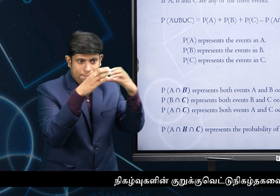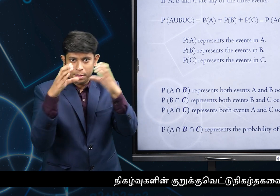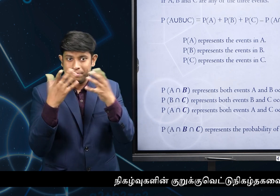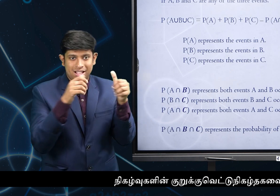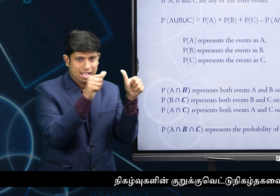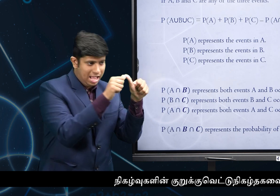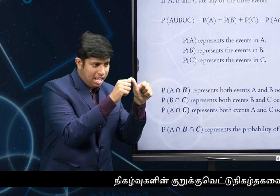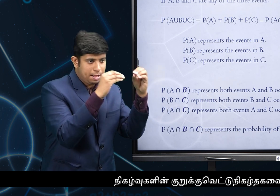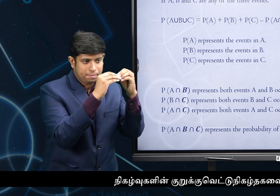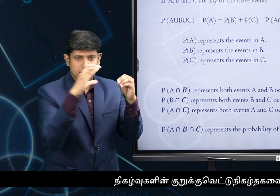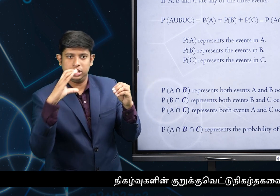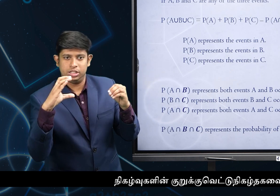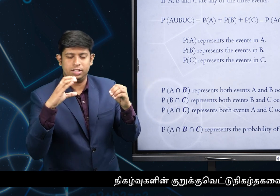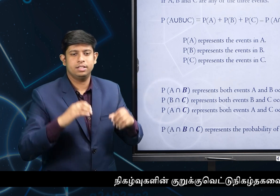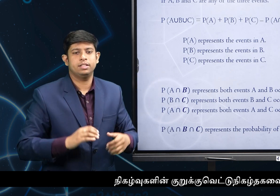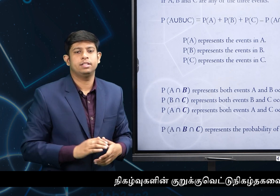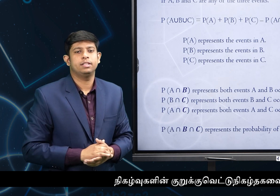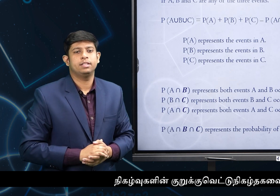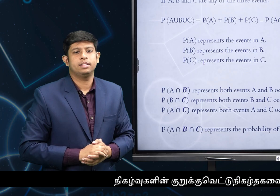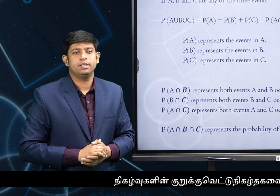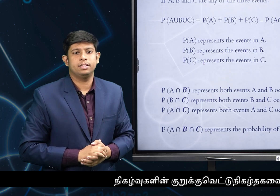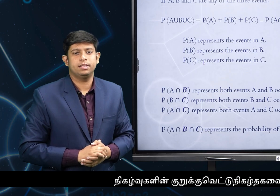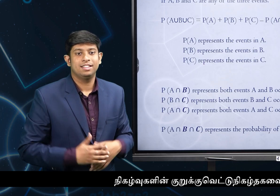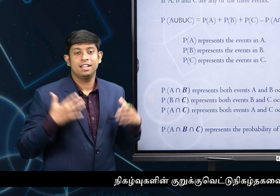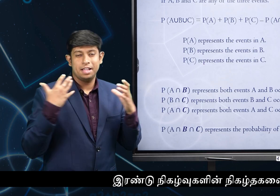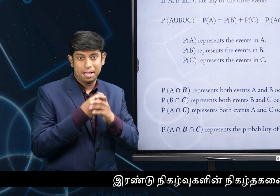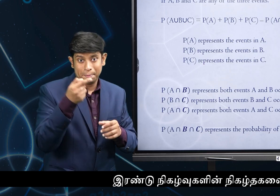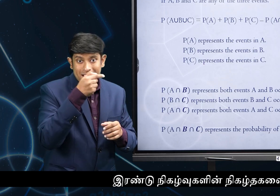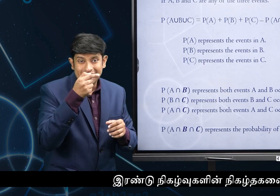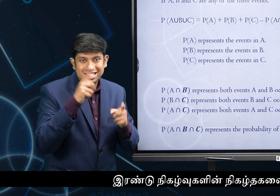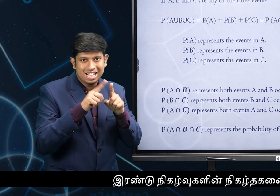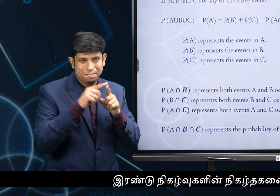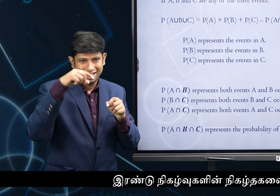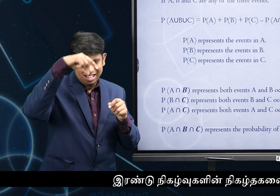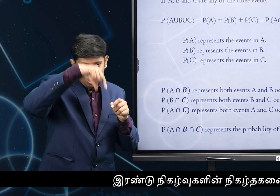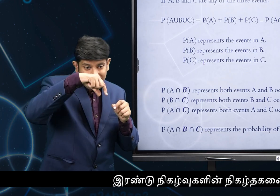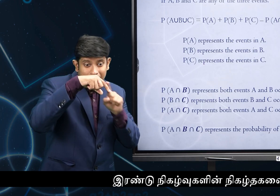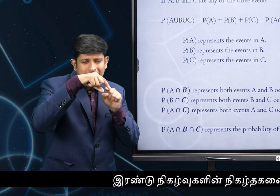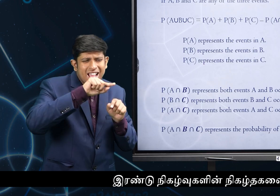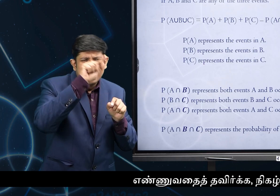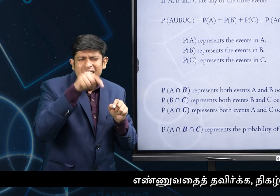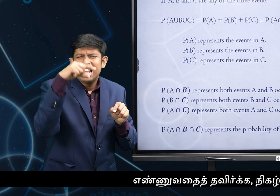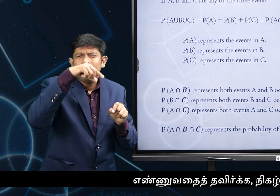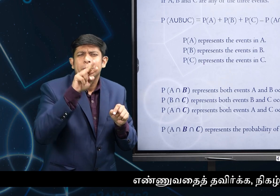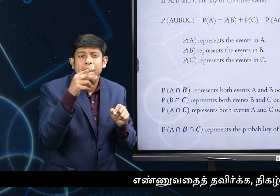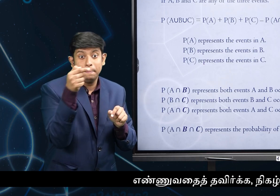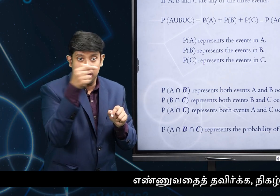மூன்று நிகழ்வுகளின் குறுக்குவெட்டு நிகழ்ந்தவை குறிக்கிறது. இரண்டு நிகழ்வுகளின் நிகழ்ந்தவை இருமுறை எண்ணுவதை